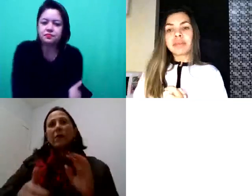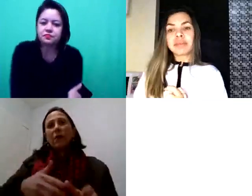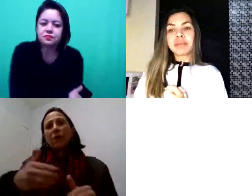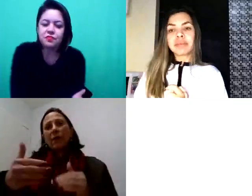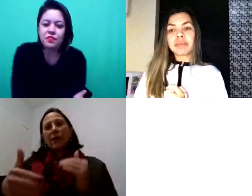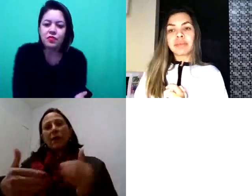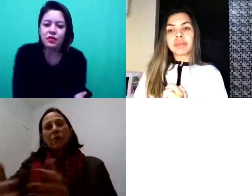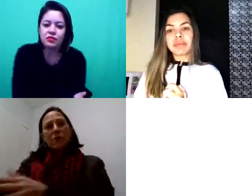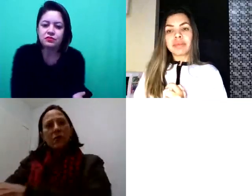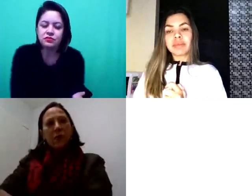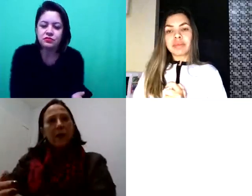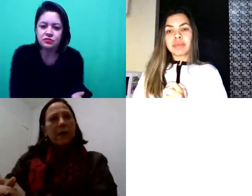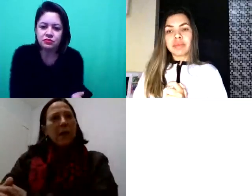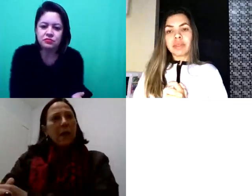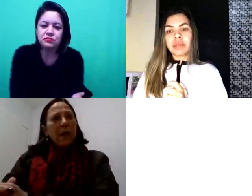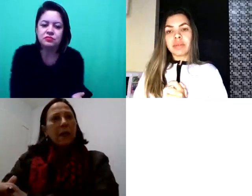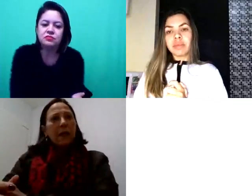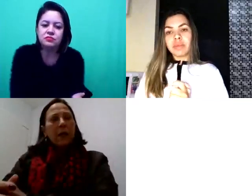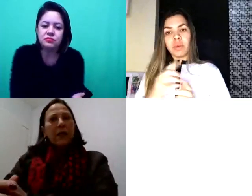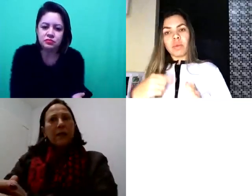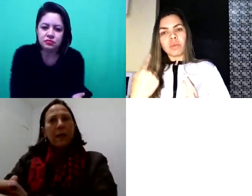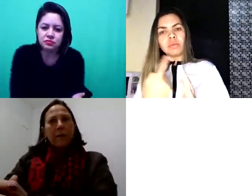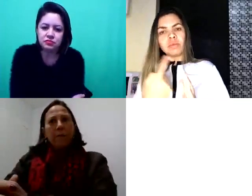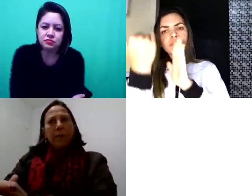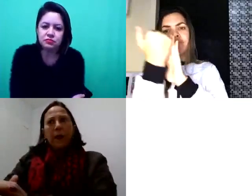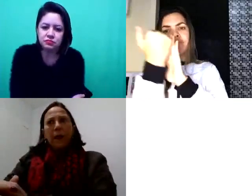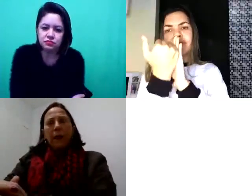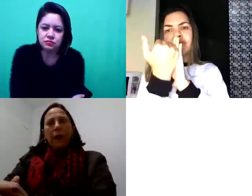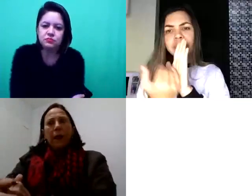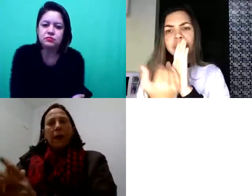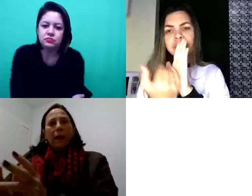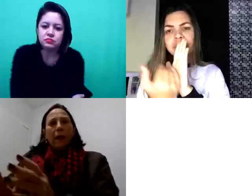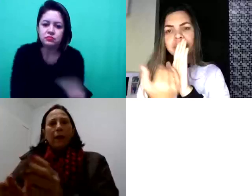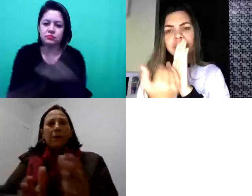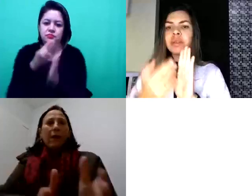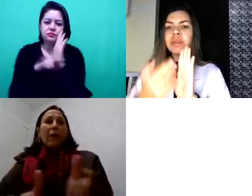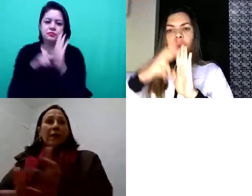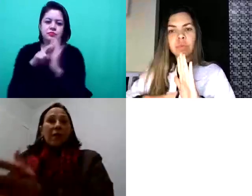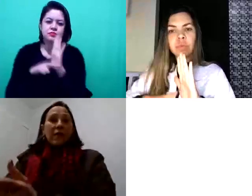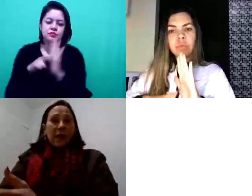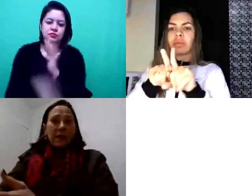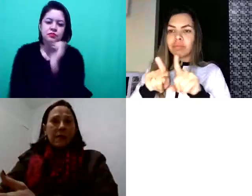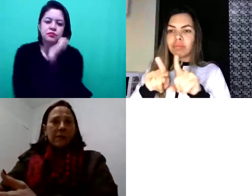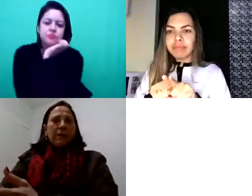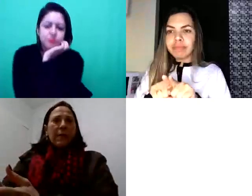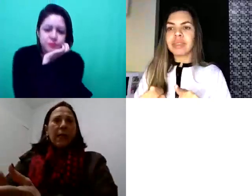parâmetros, algumas resoluções. Então, assim, quero tranquilizar vocês, tá?